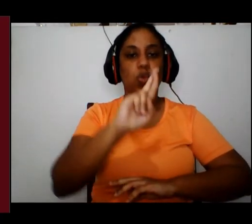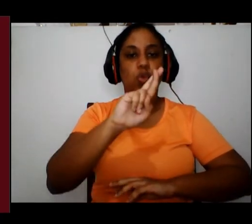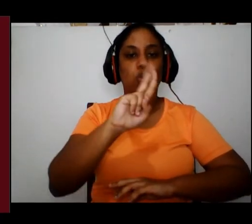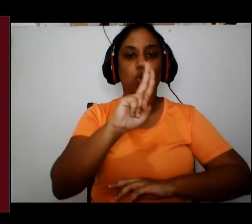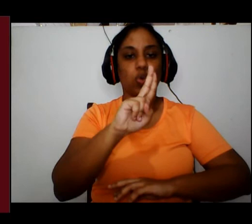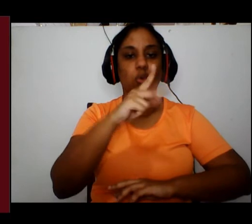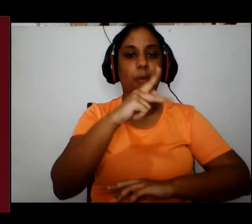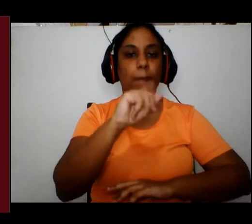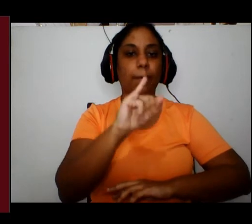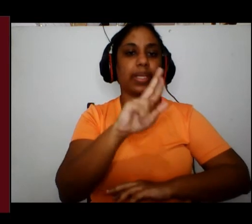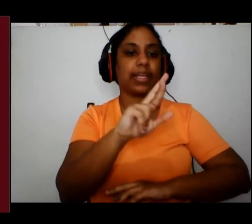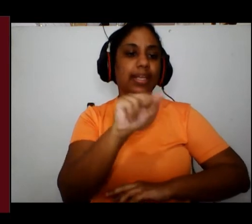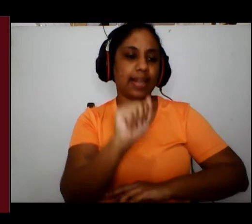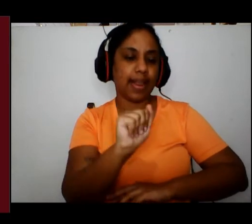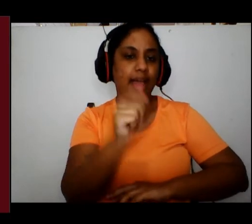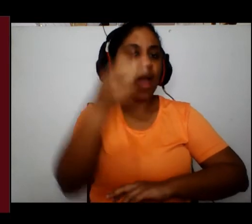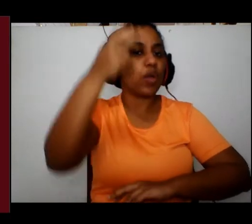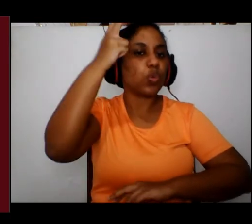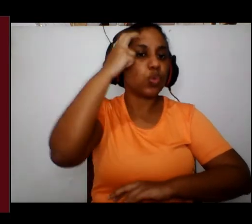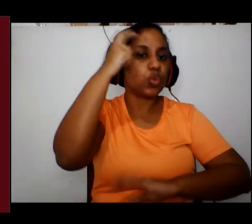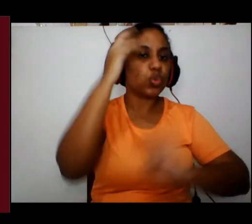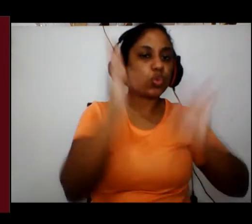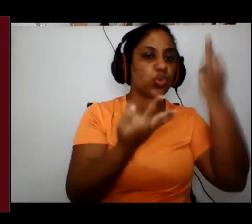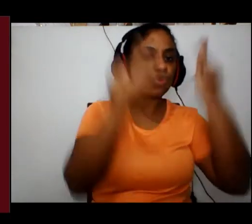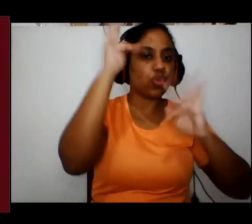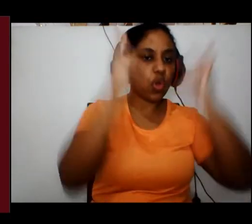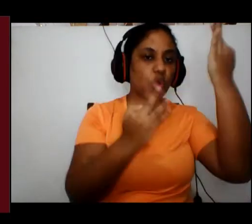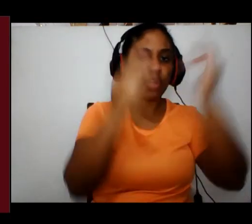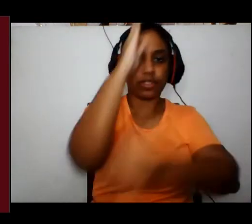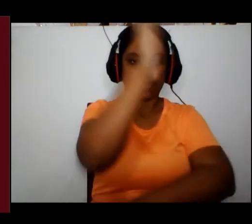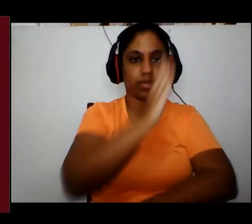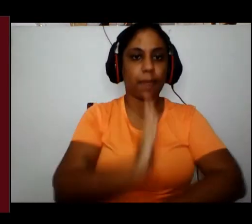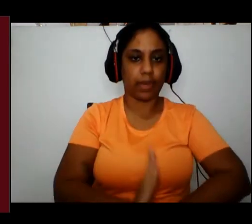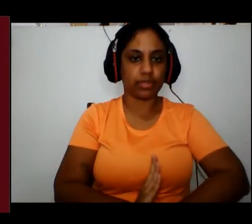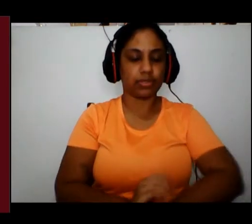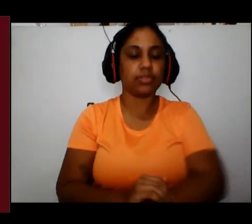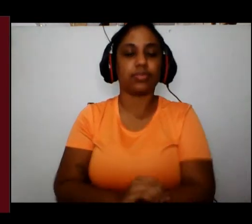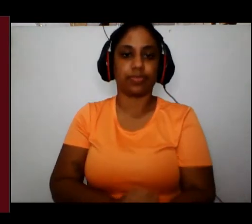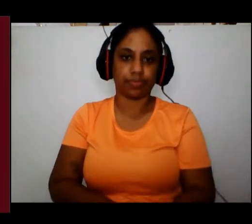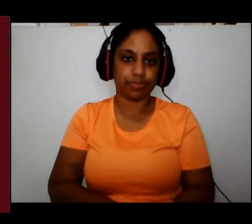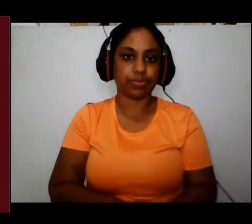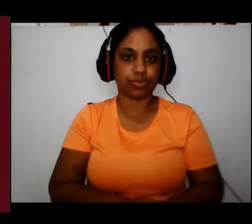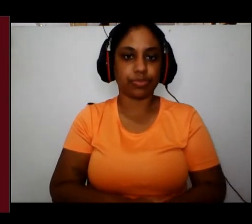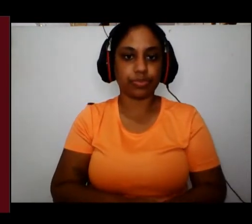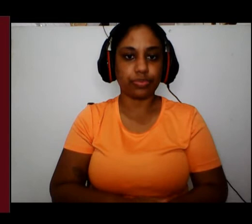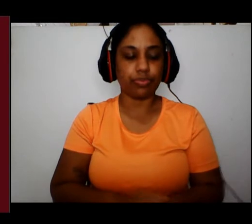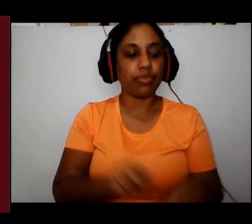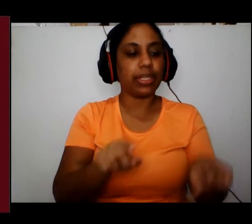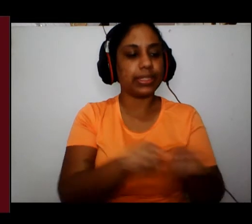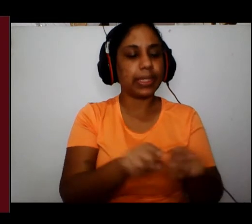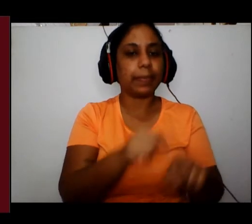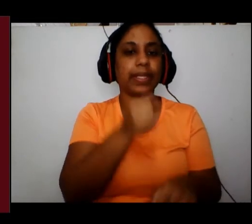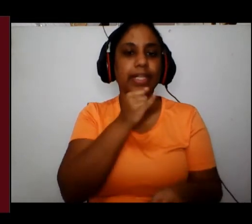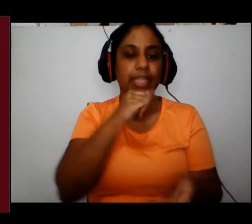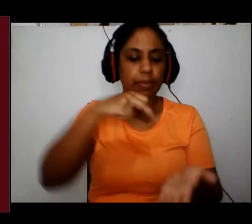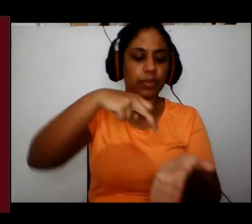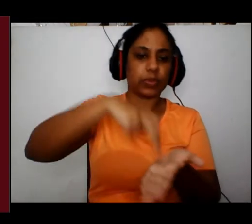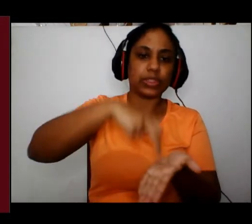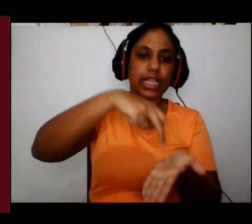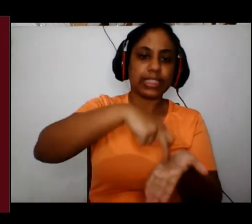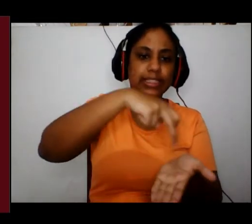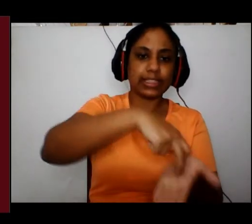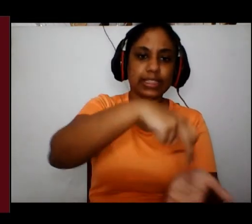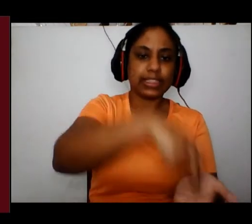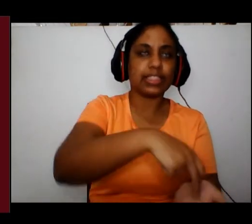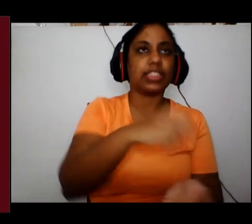é uma história que está inserida na nossa cultura, uma história do folclore da nossa cultura. Não só a história do Curupira é